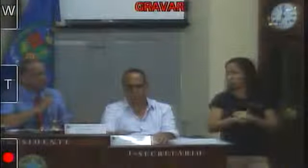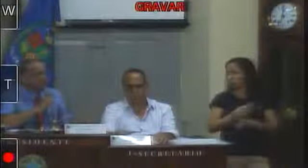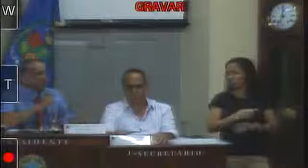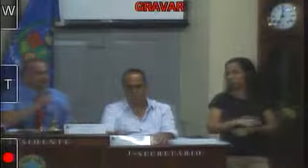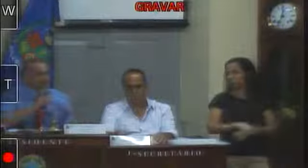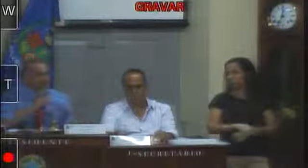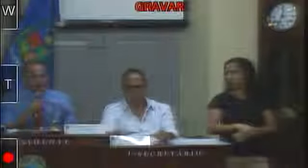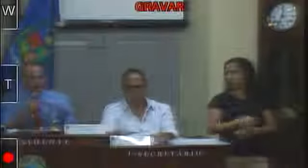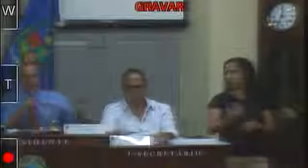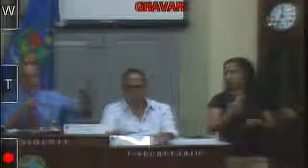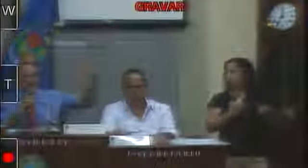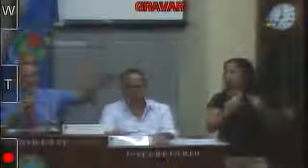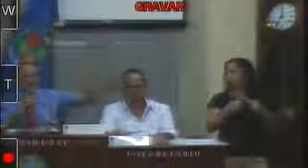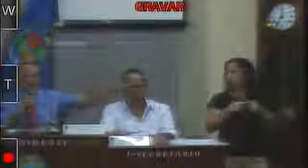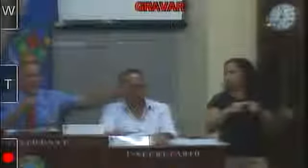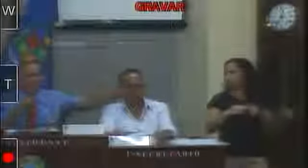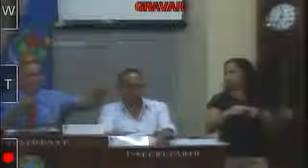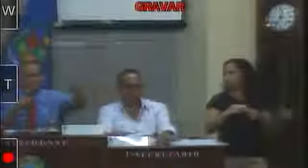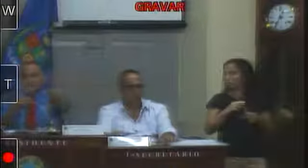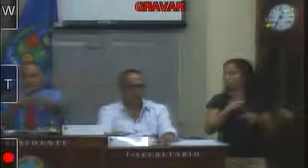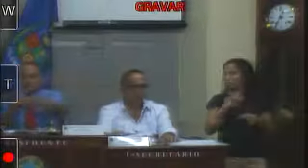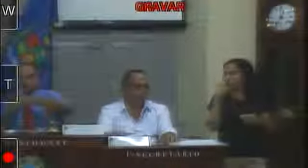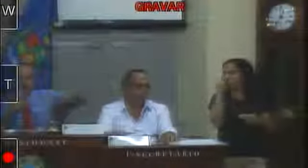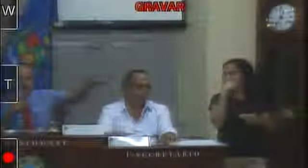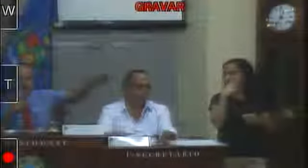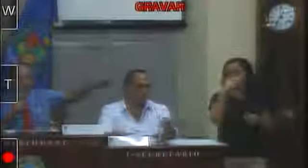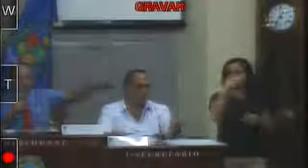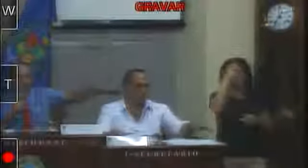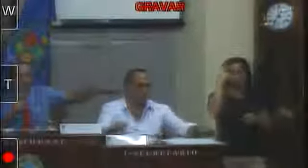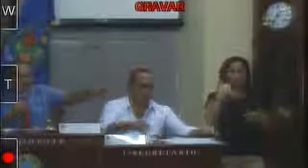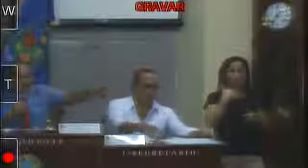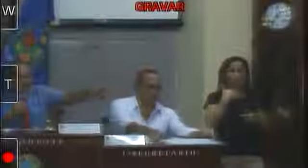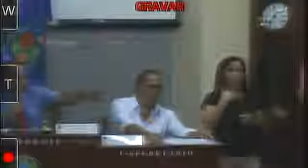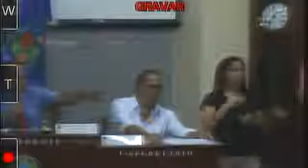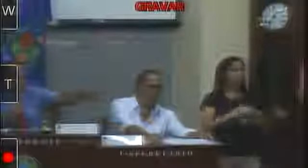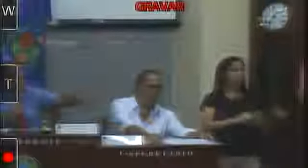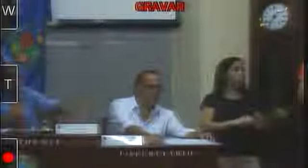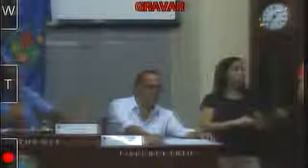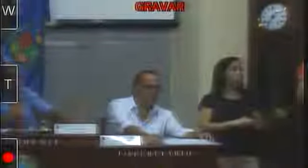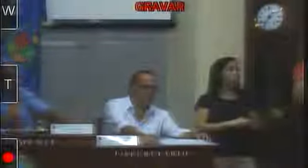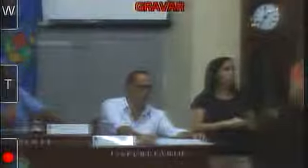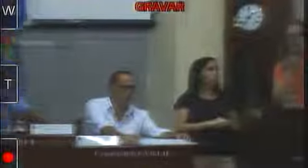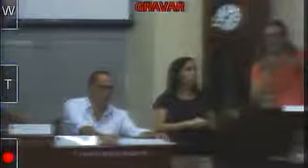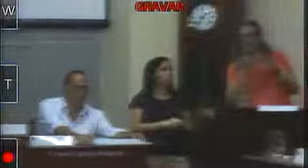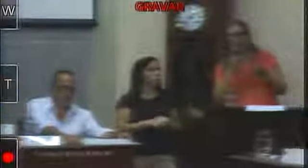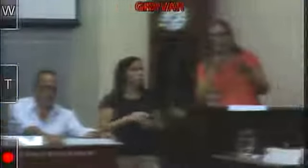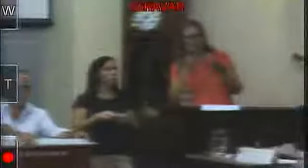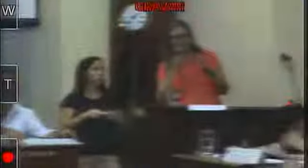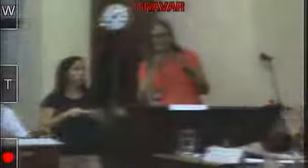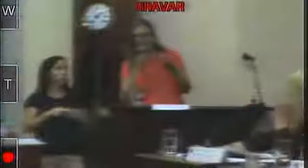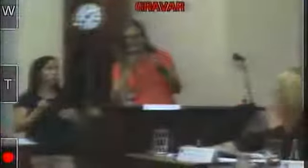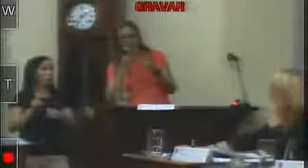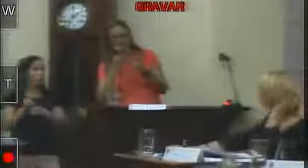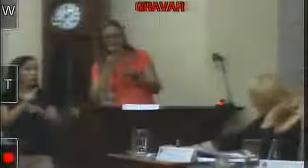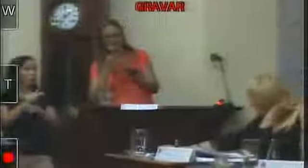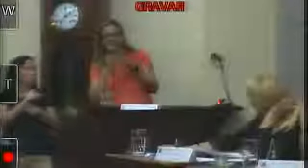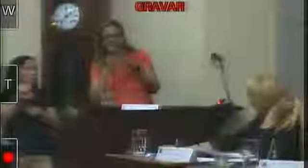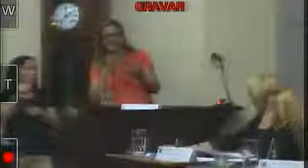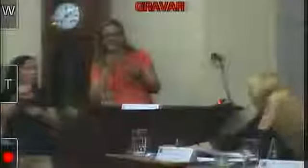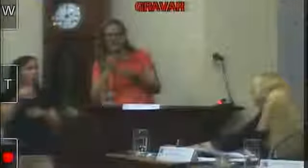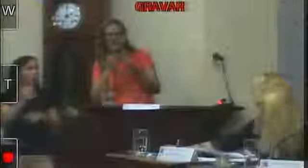conclui posso a ter me resposta, explicar, porque eu senão posso- fica muito extensivo e os outros vereadores... Eu posso até ter me expressado errado. Ele olhou, o fiscal que foi lá